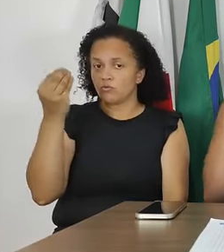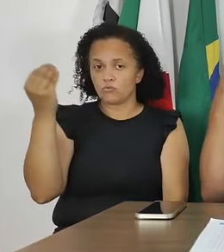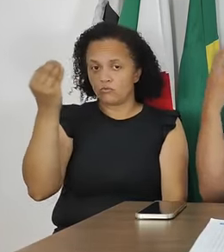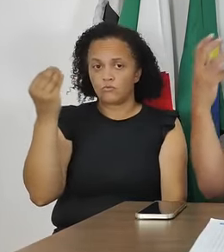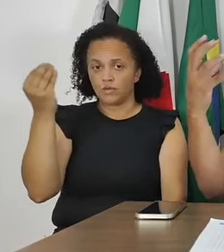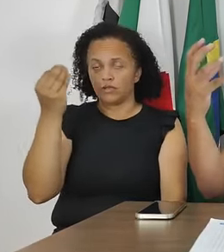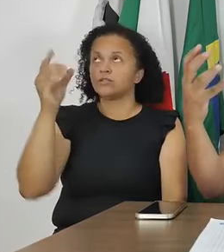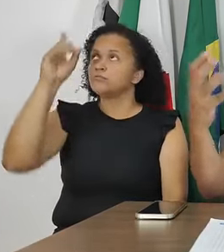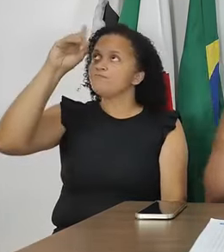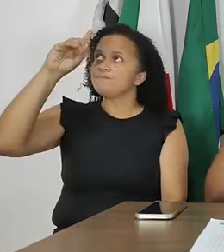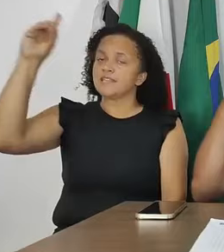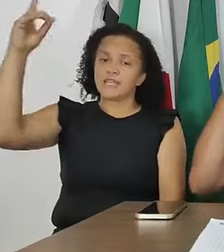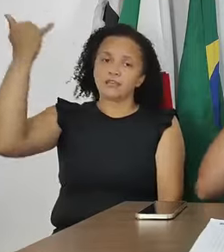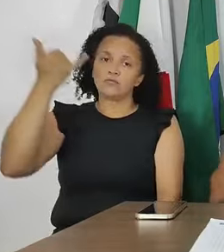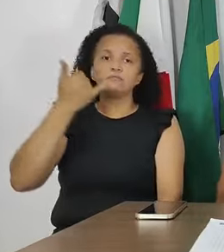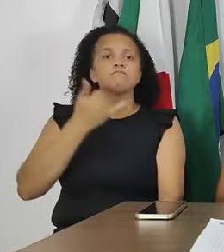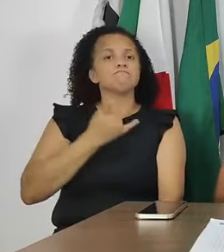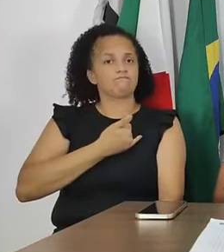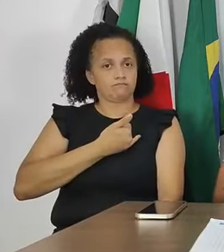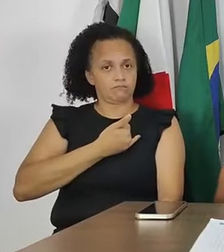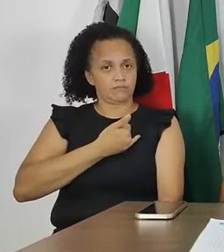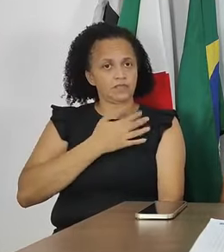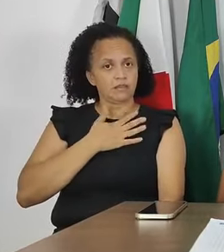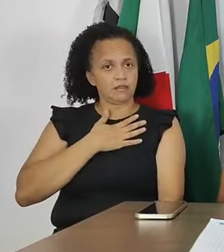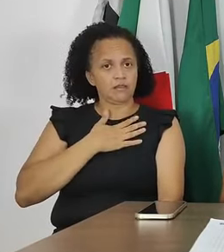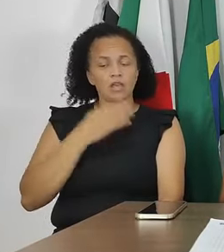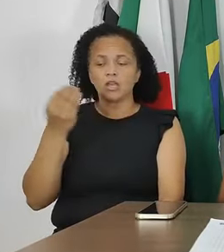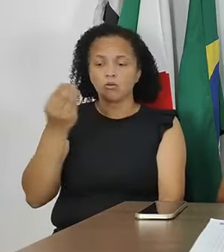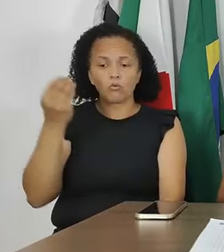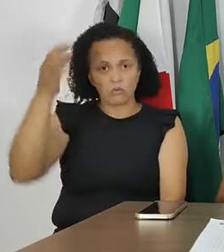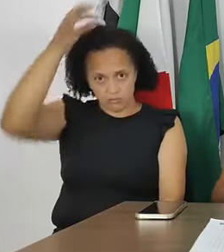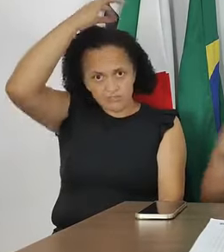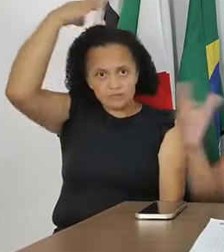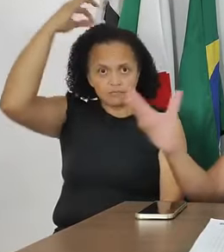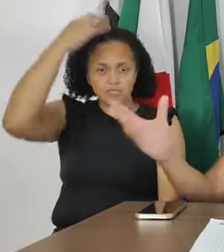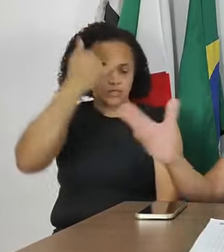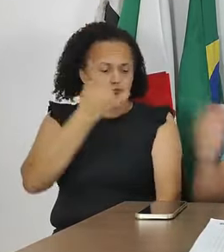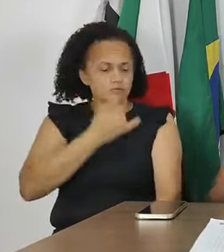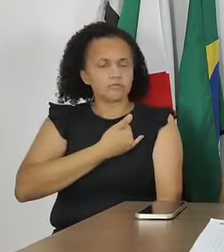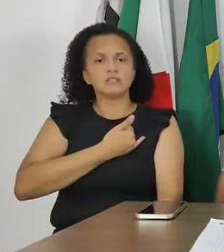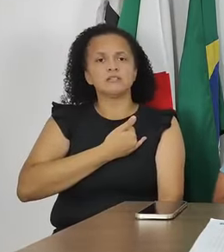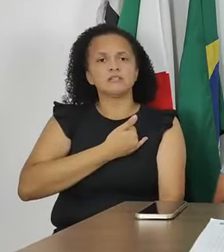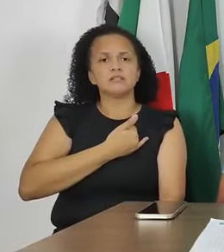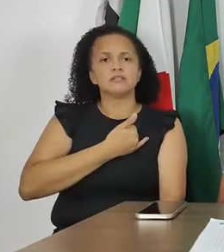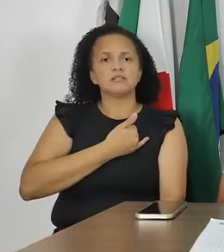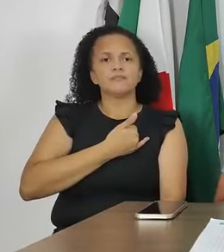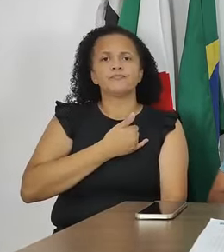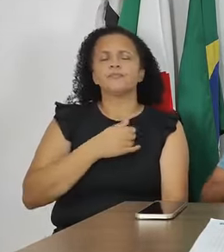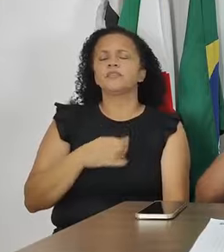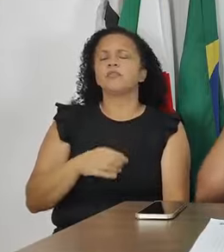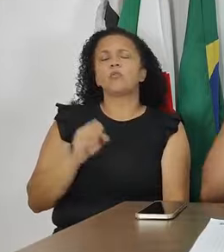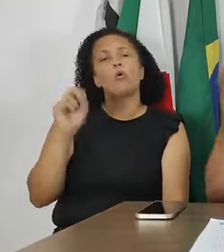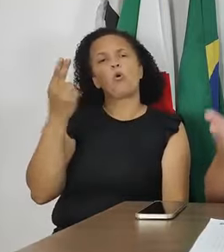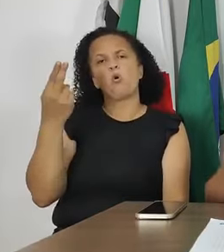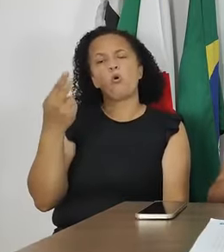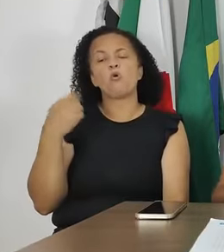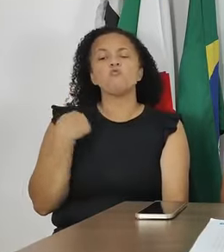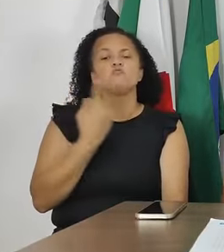o que é a voz do Senhor, o que é a voz do Espírito Santo falando no nosso coração, e o que é a voz dos nossos desejos, das